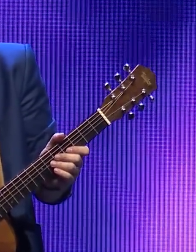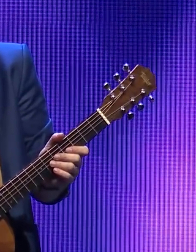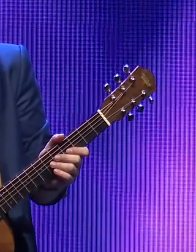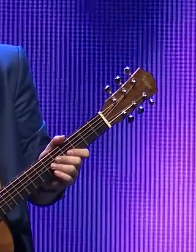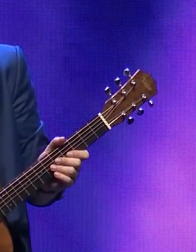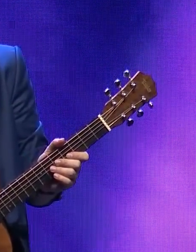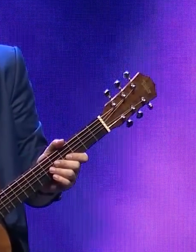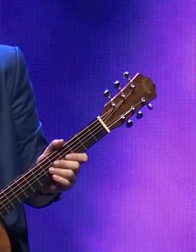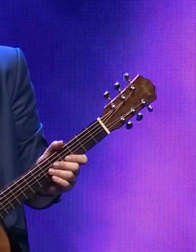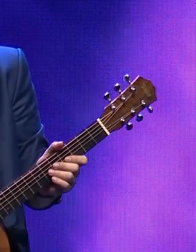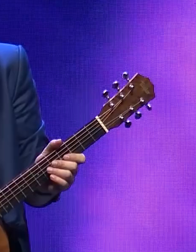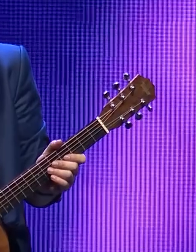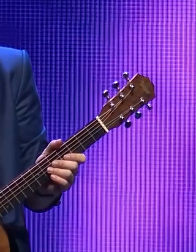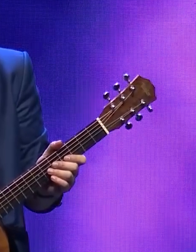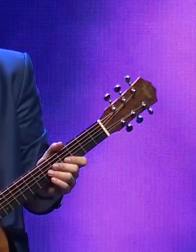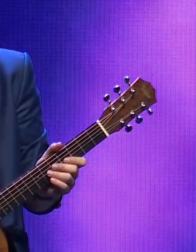Roh-Mu